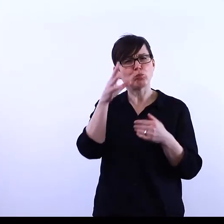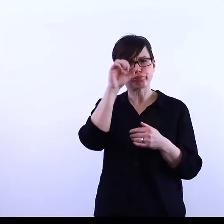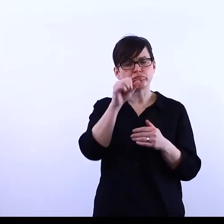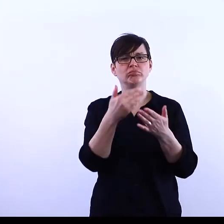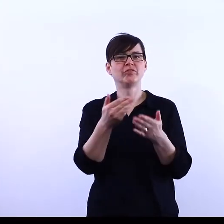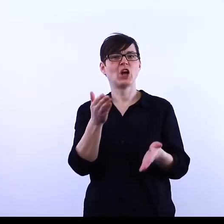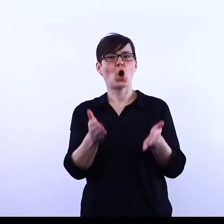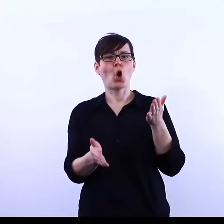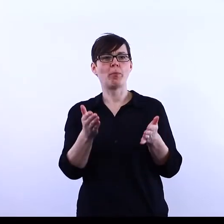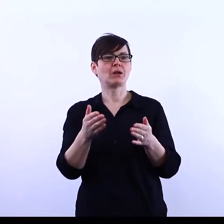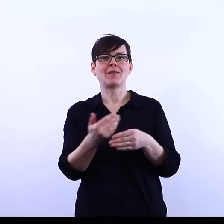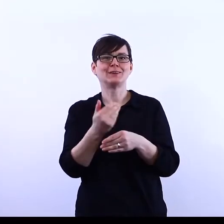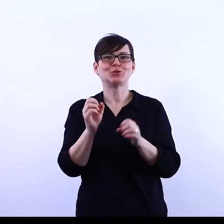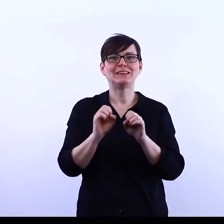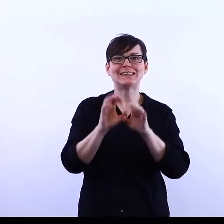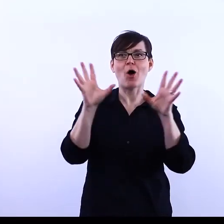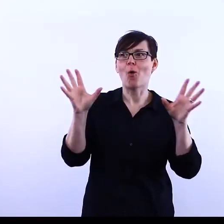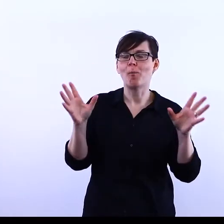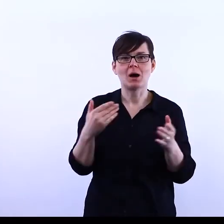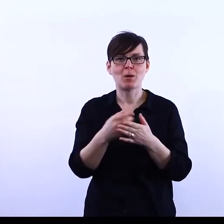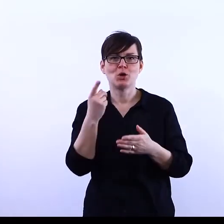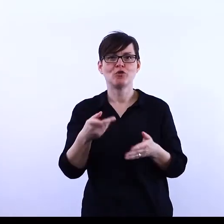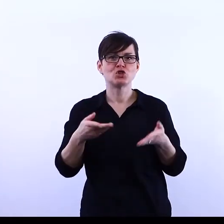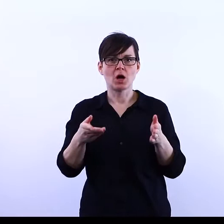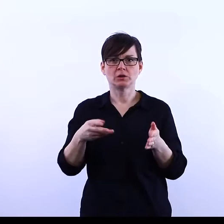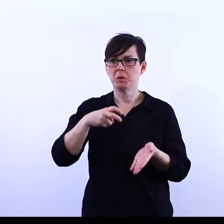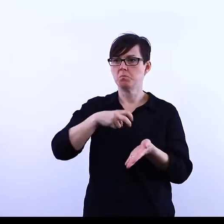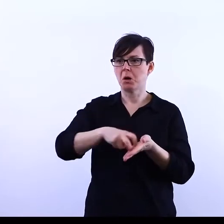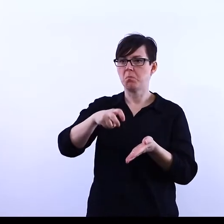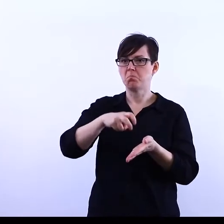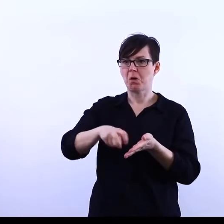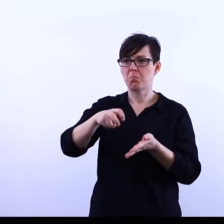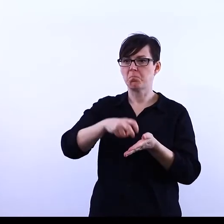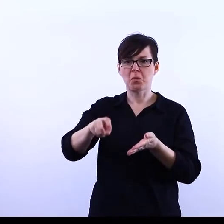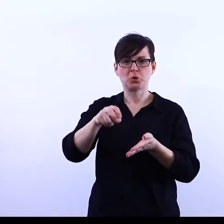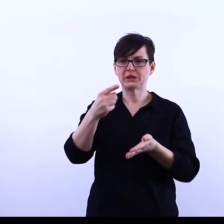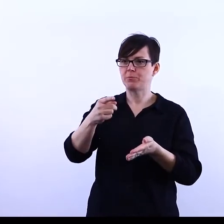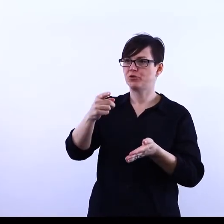Roboter, die durch die Straßen marschieren und auf magische Weise selbst aus dem Äther lernen,